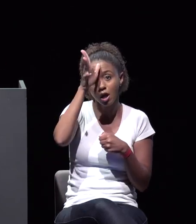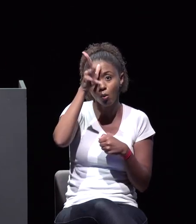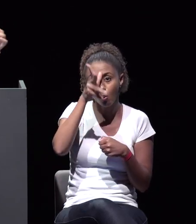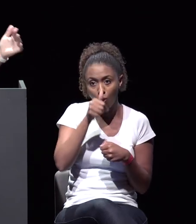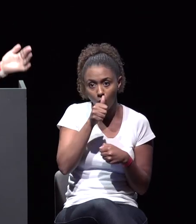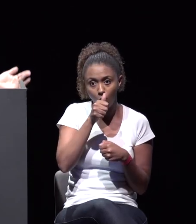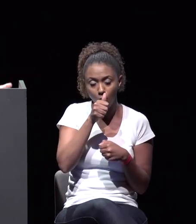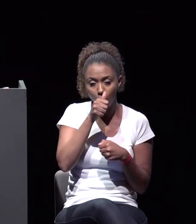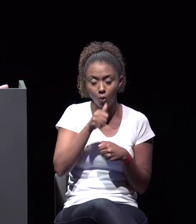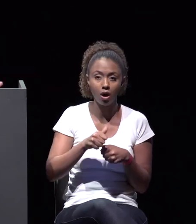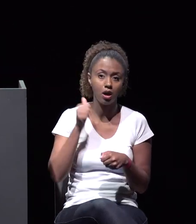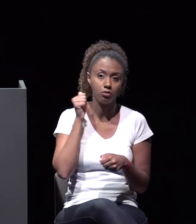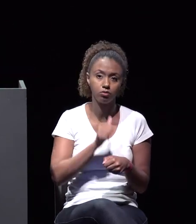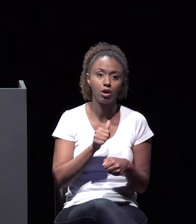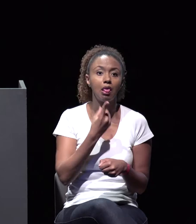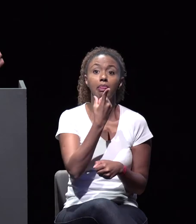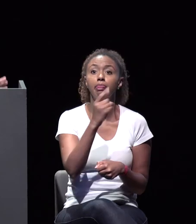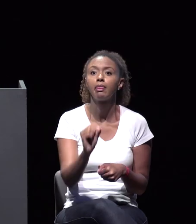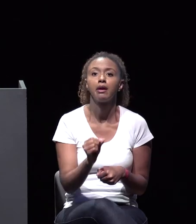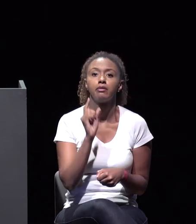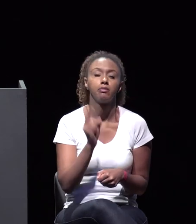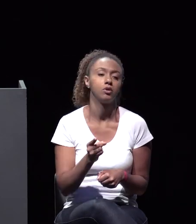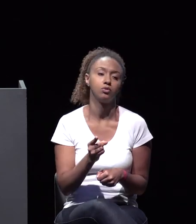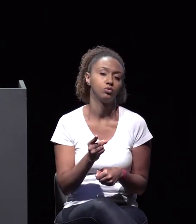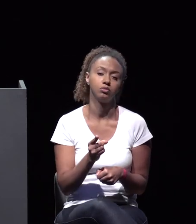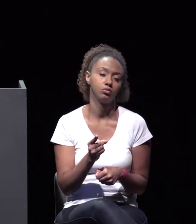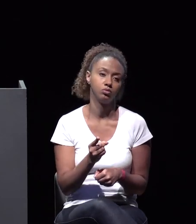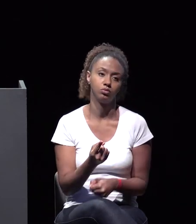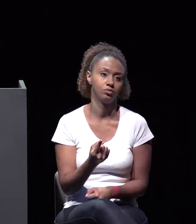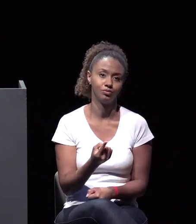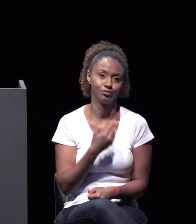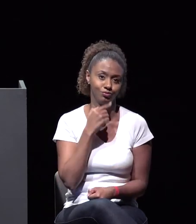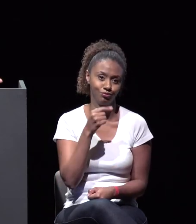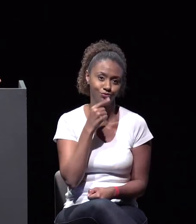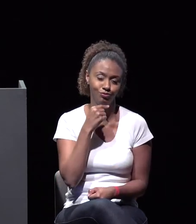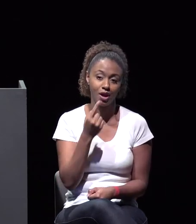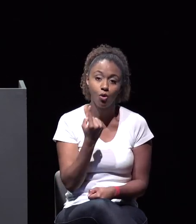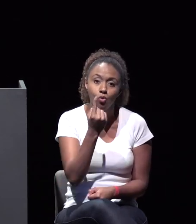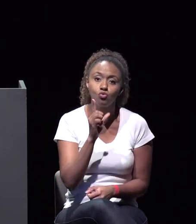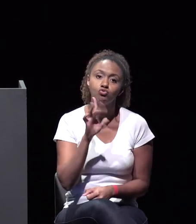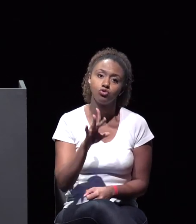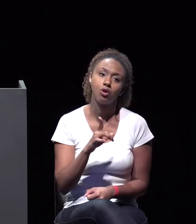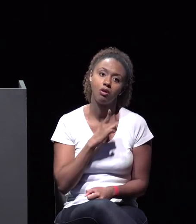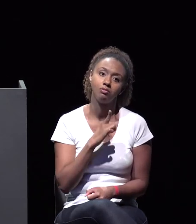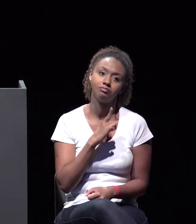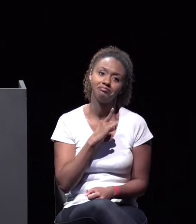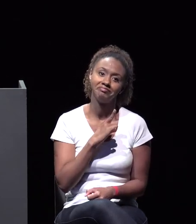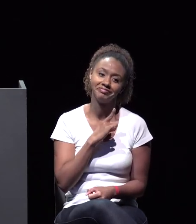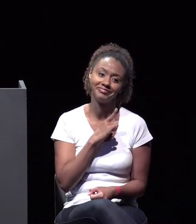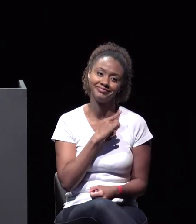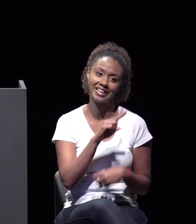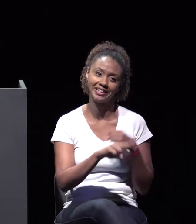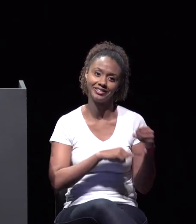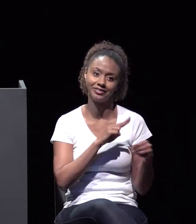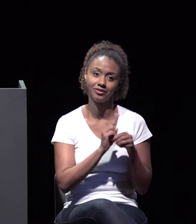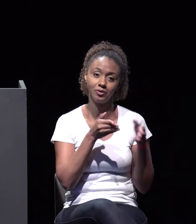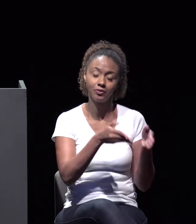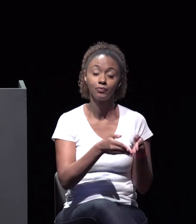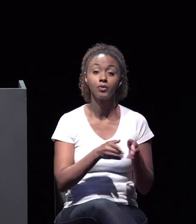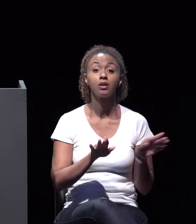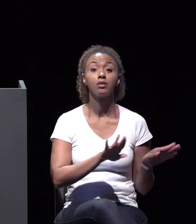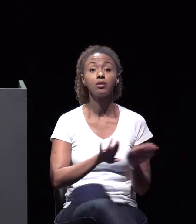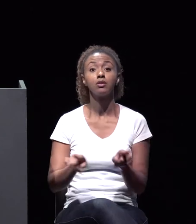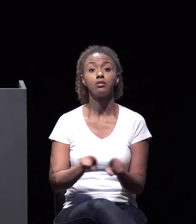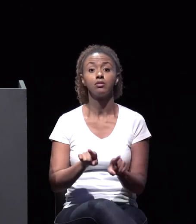só não adianta você vive com 10 mil galos que um só basta então a produção ela é sustentável e o poder também né